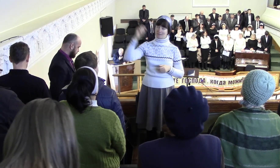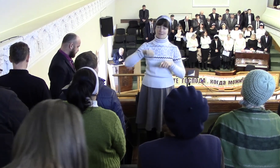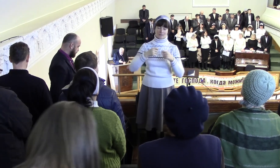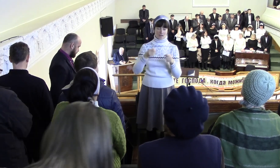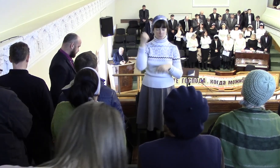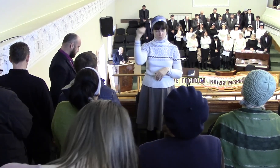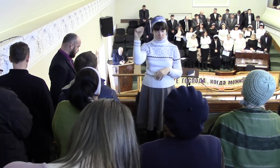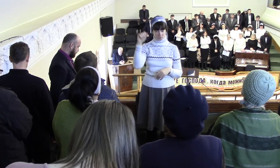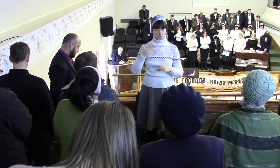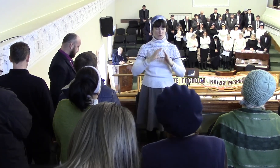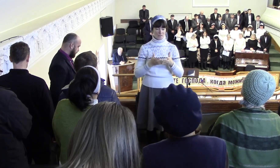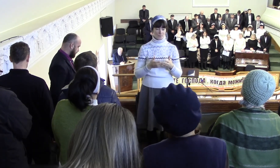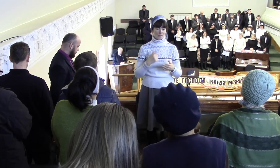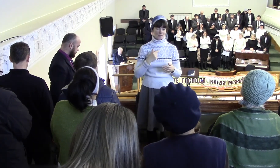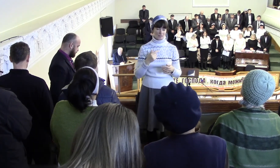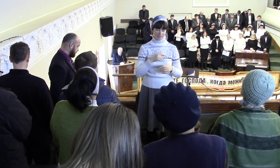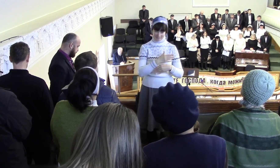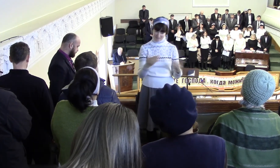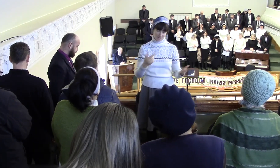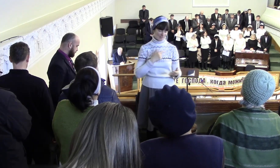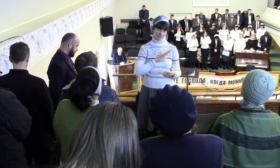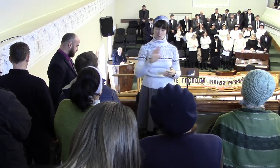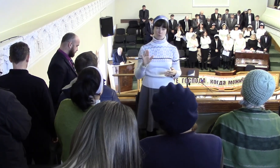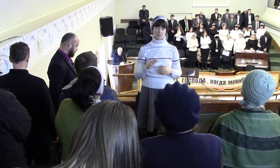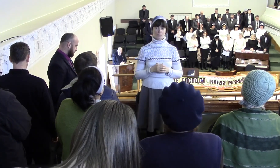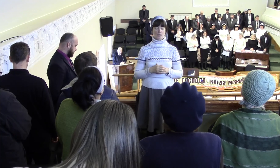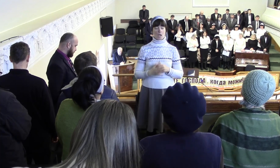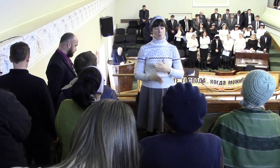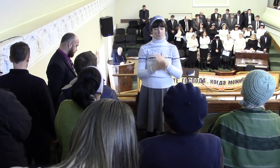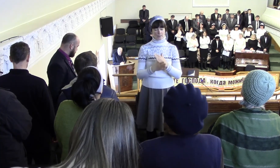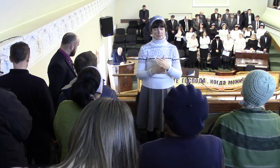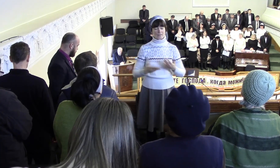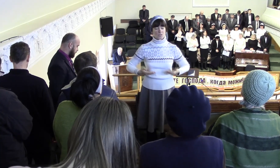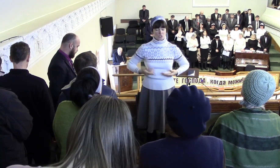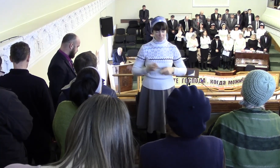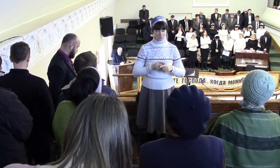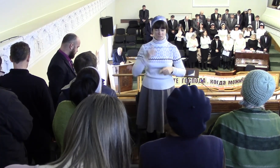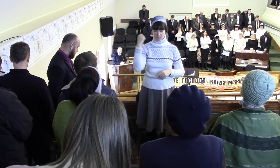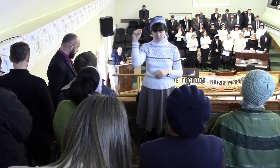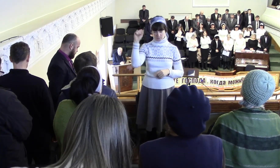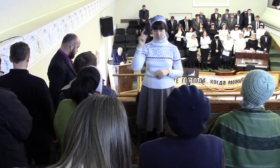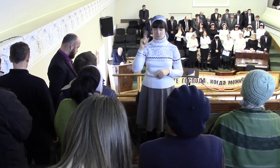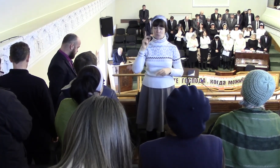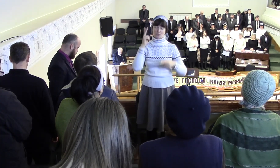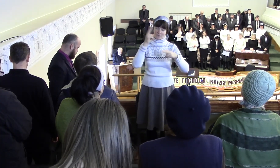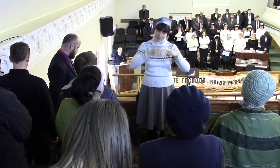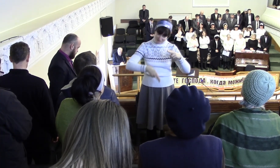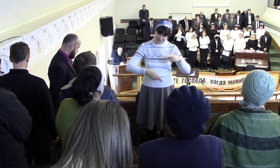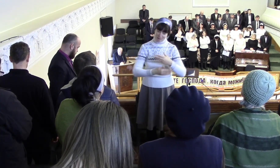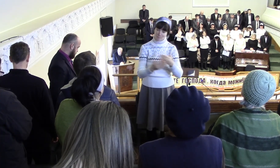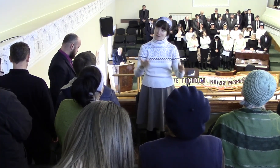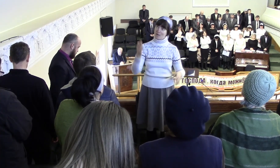И мы сегодня просим Тебя, Господь, помоги жить в этой победе. Потому что в конце мы будем с Тобой